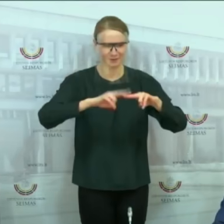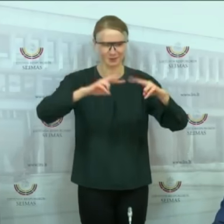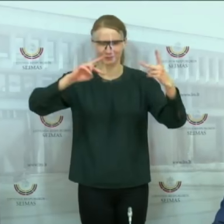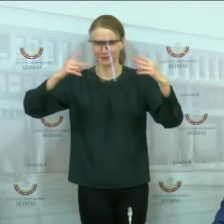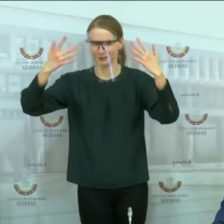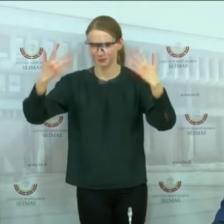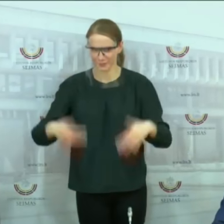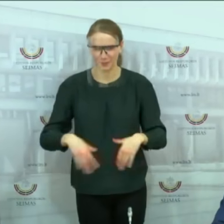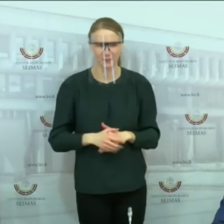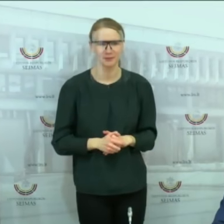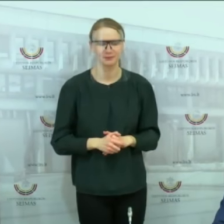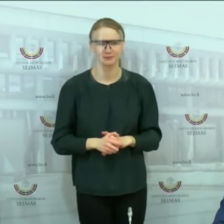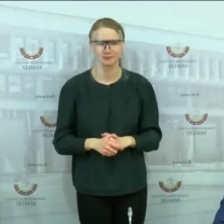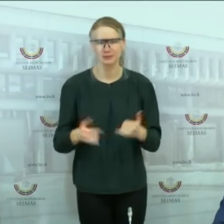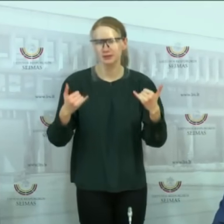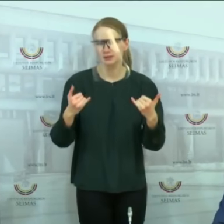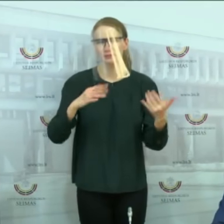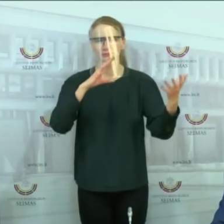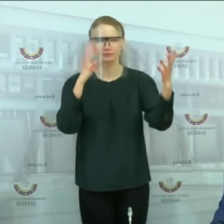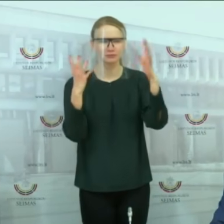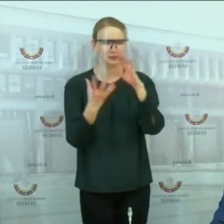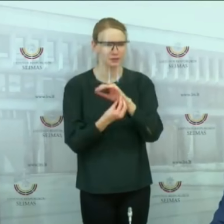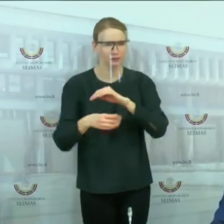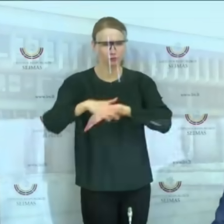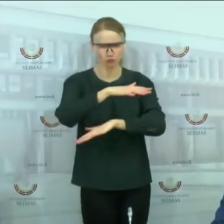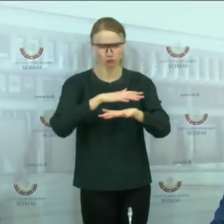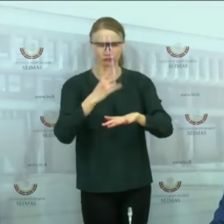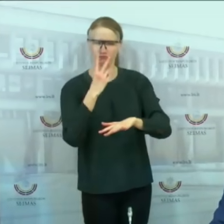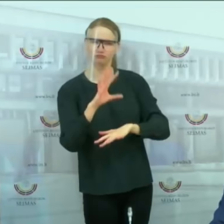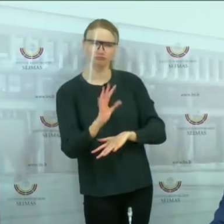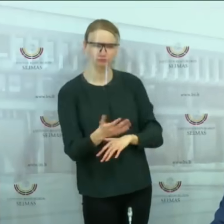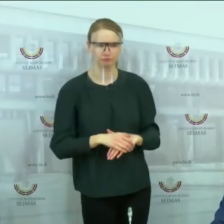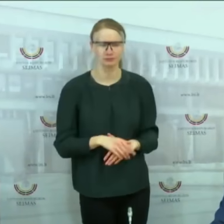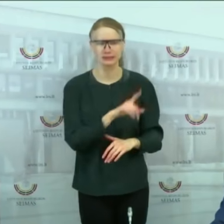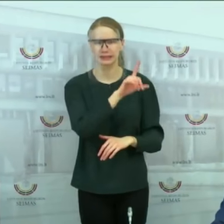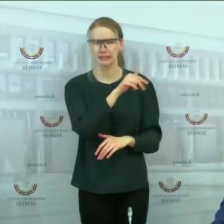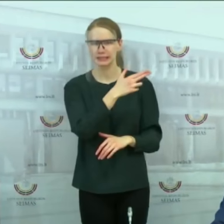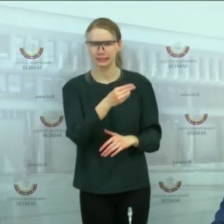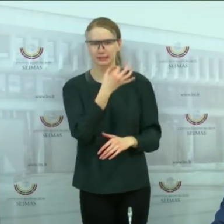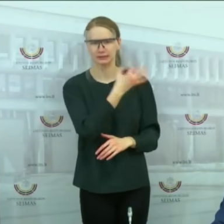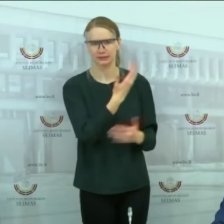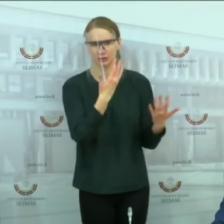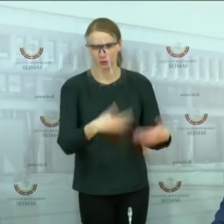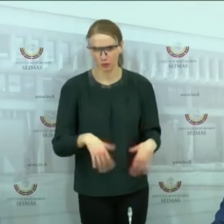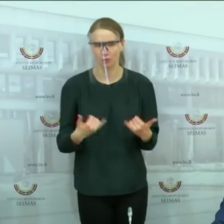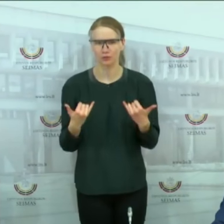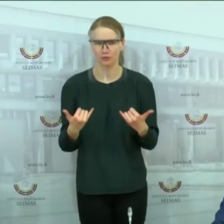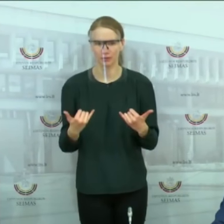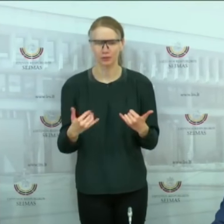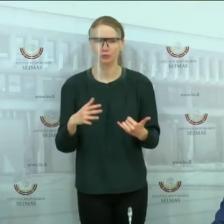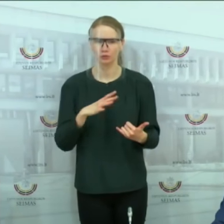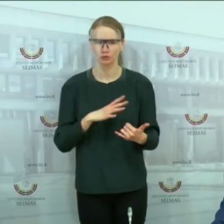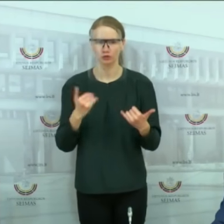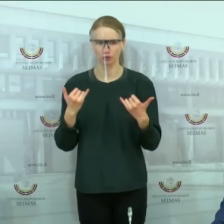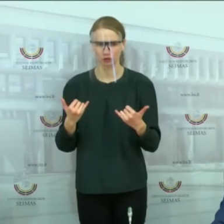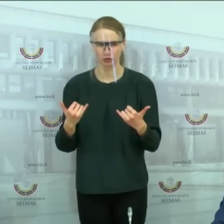apžvelgti, kas yra naujo. Tai, na, kaip Lina ir minėjo, ir kaip keletą kartų jau buvom anonsavę.